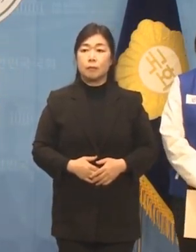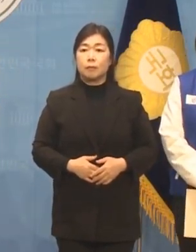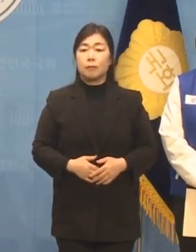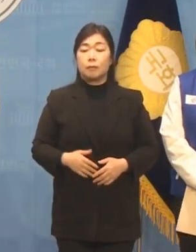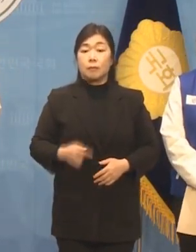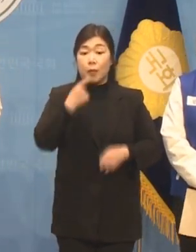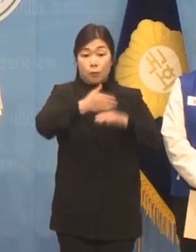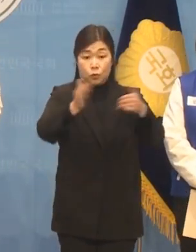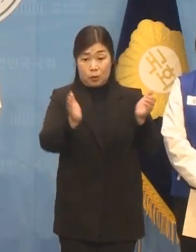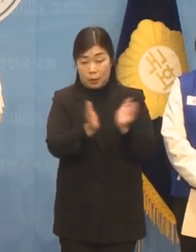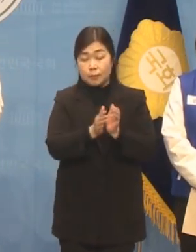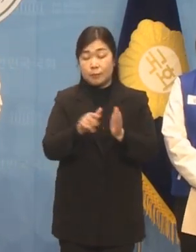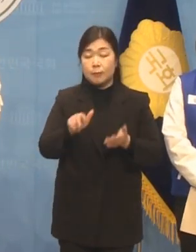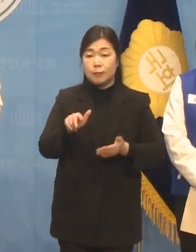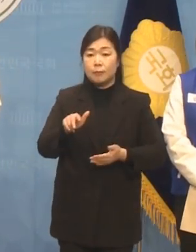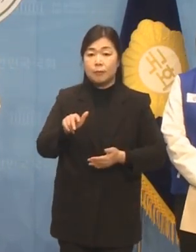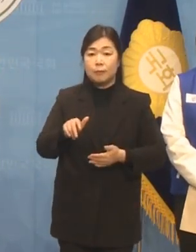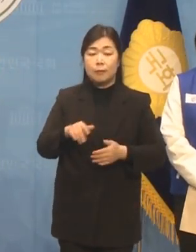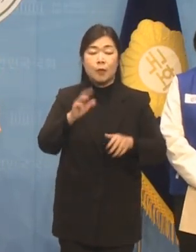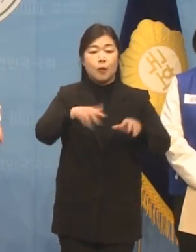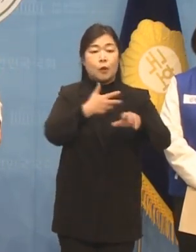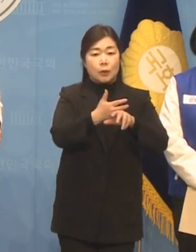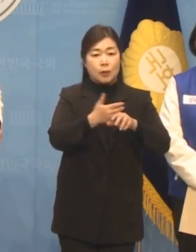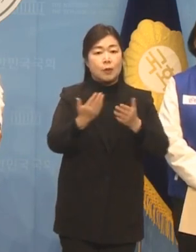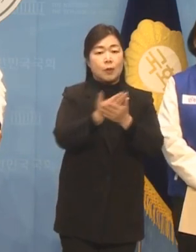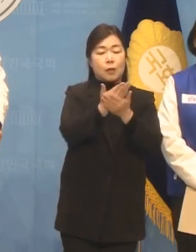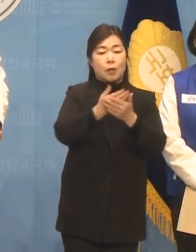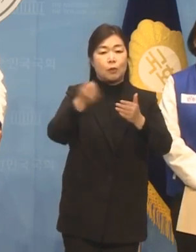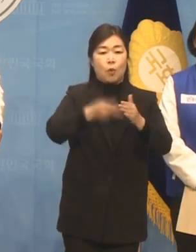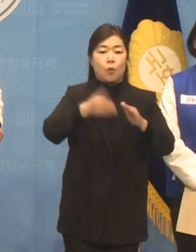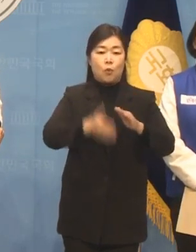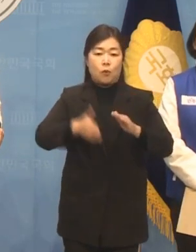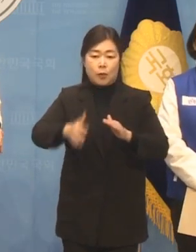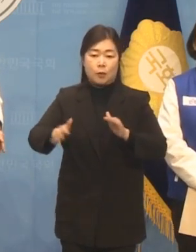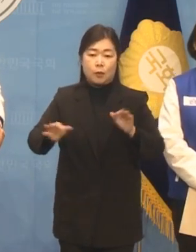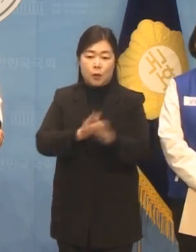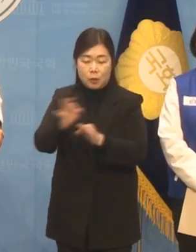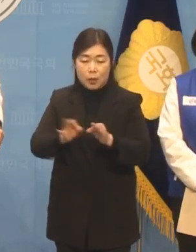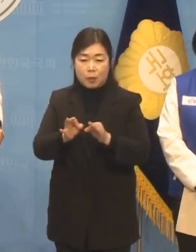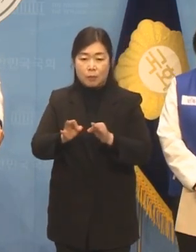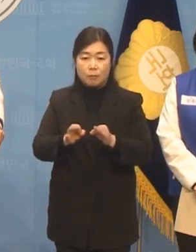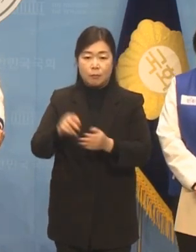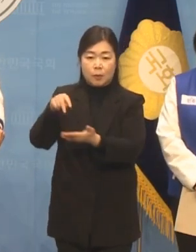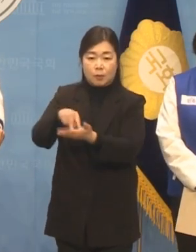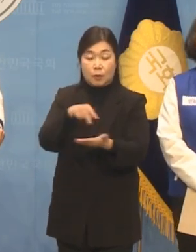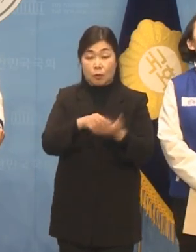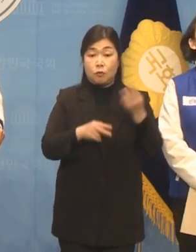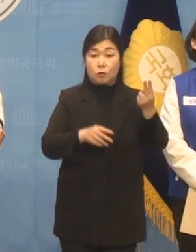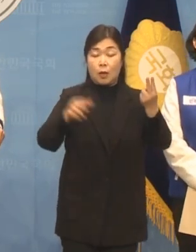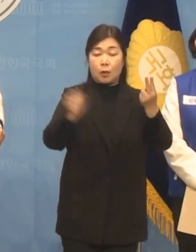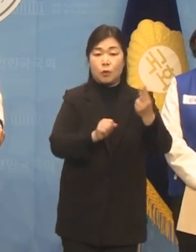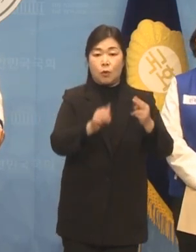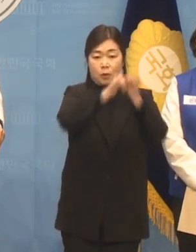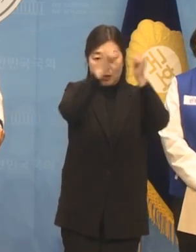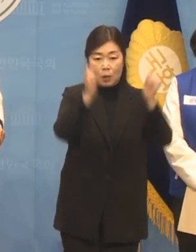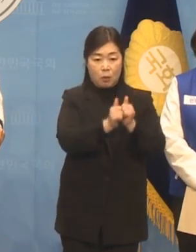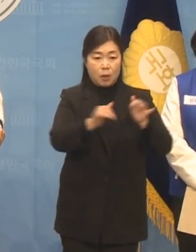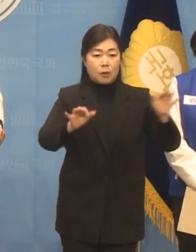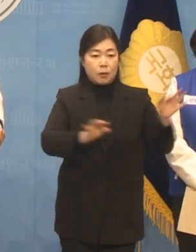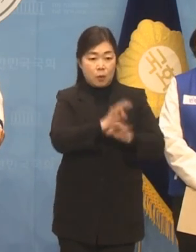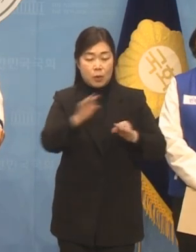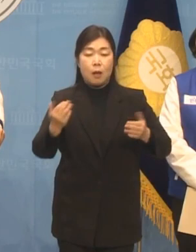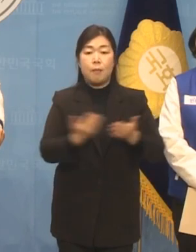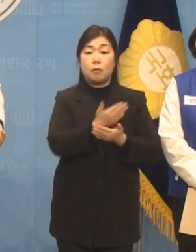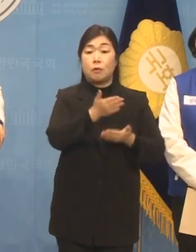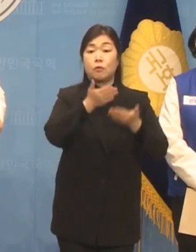예, 우리 민주당은 혁신성장과 공정경제 두 바퀴로 우리 사회의 경제를 발전시키겠다 이런